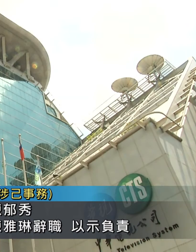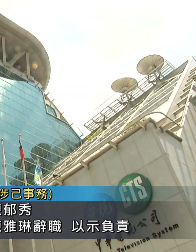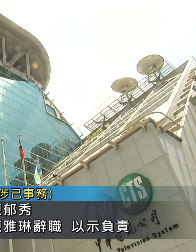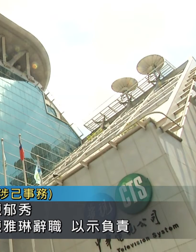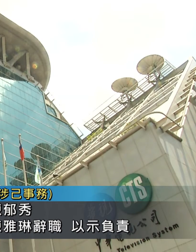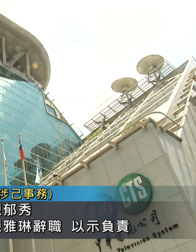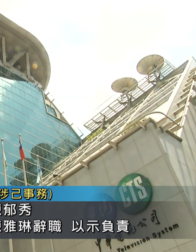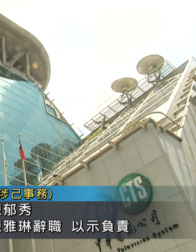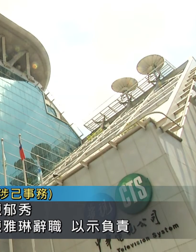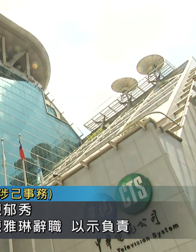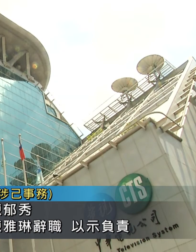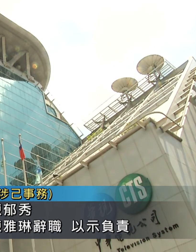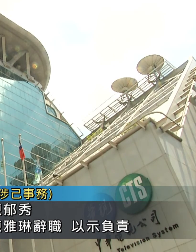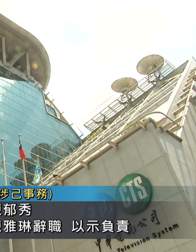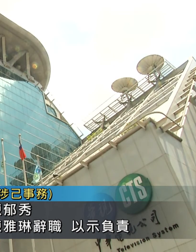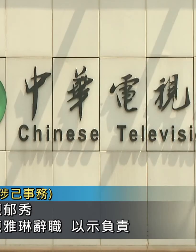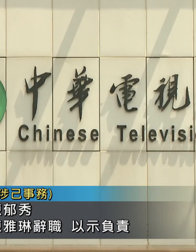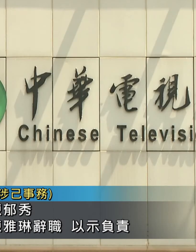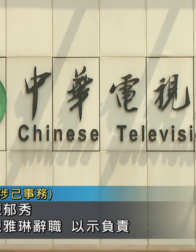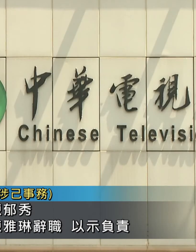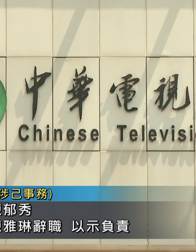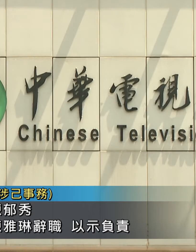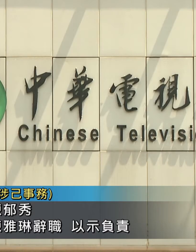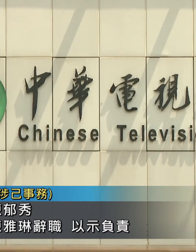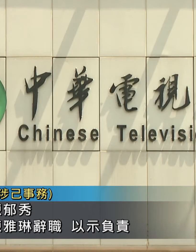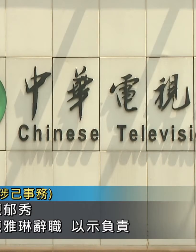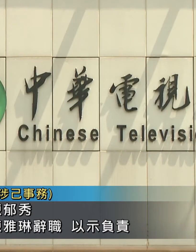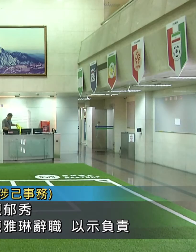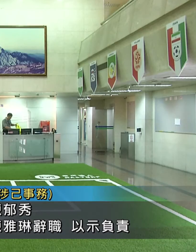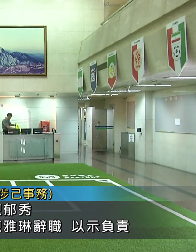团董事长陈玉秀、华视代理总经理陈雅玲辞